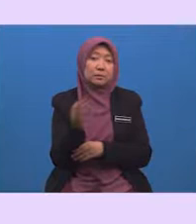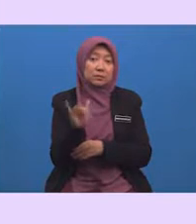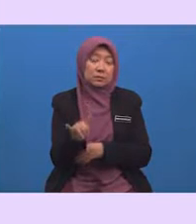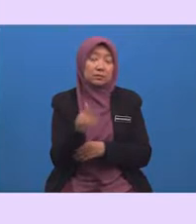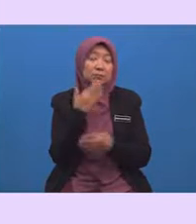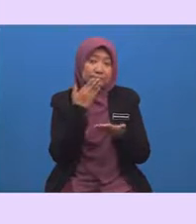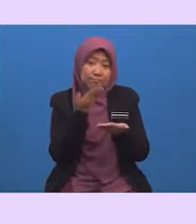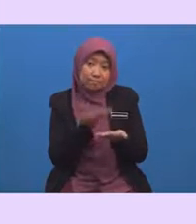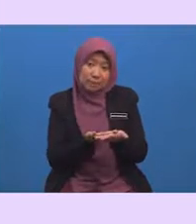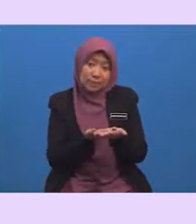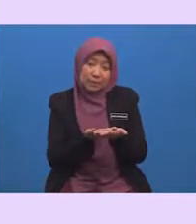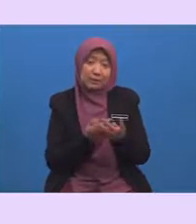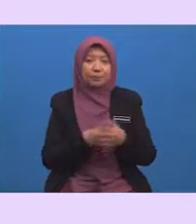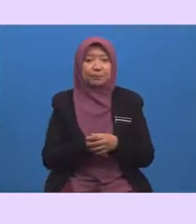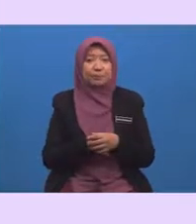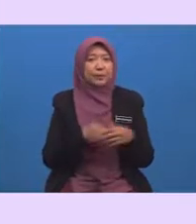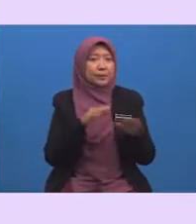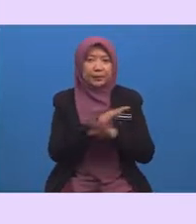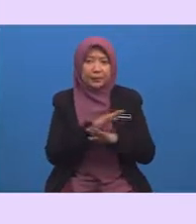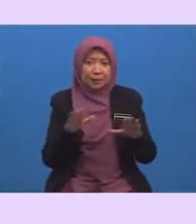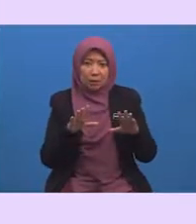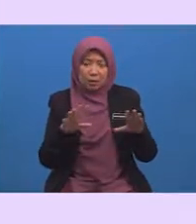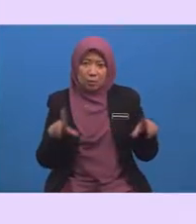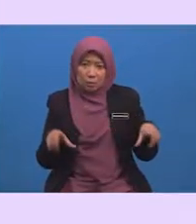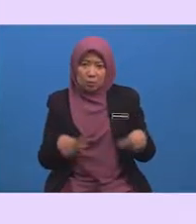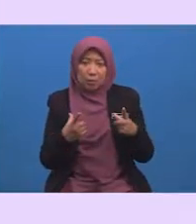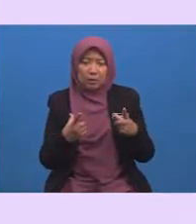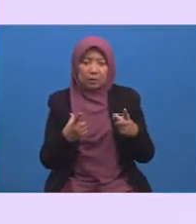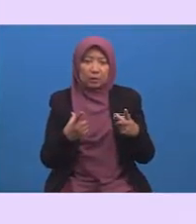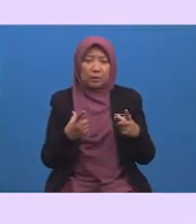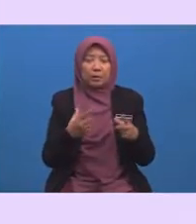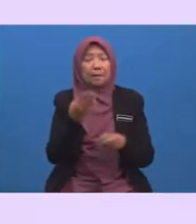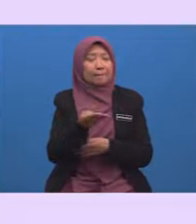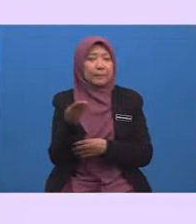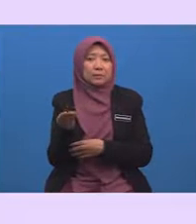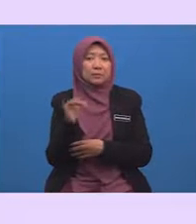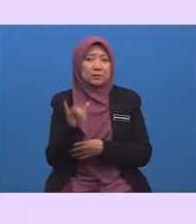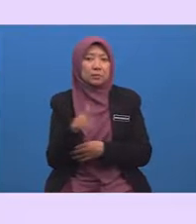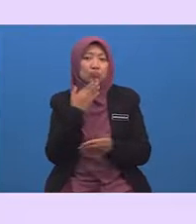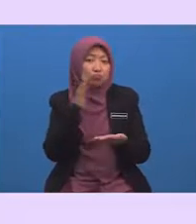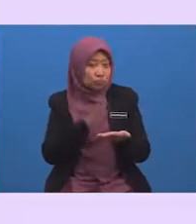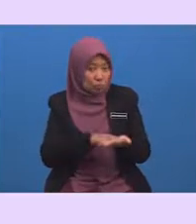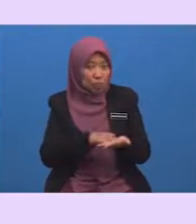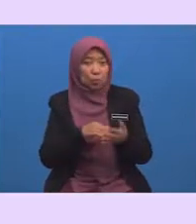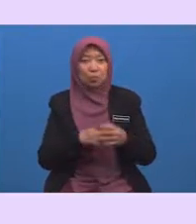elok. Tidak melakukan benda-benda yang sebaliknya.